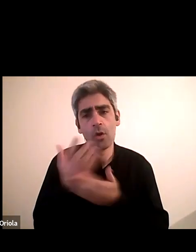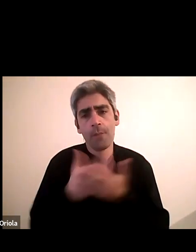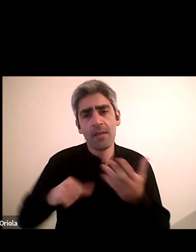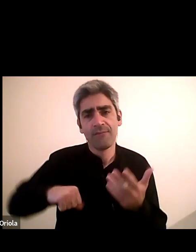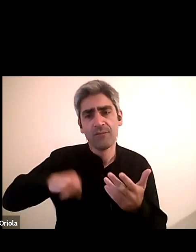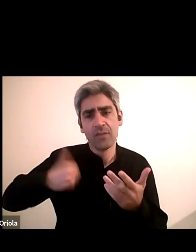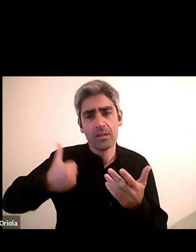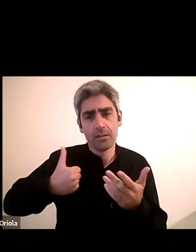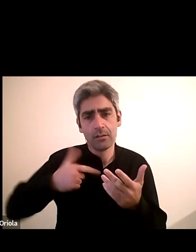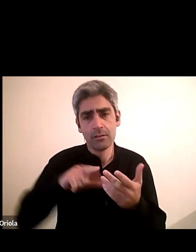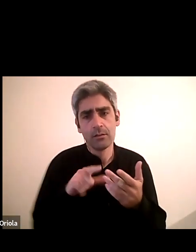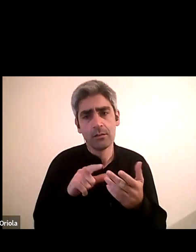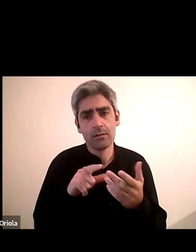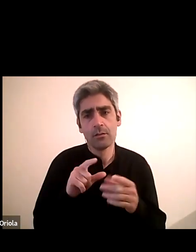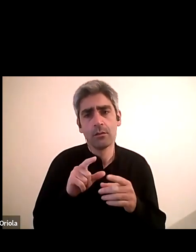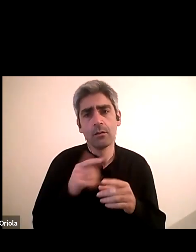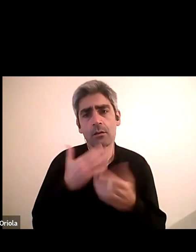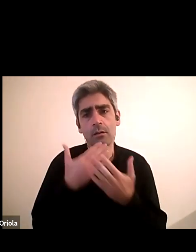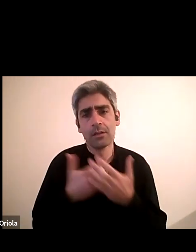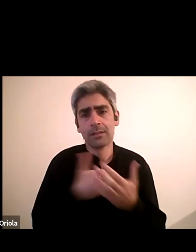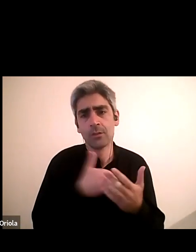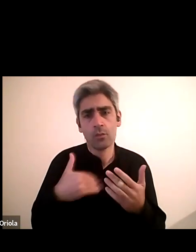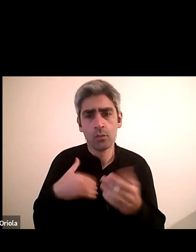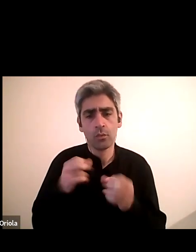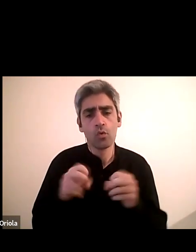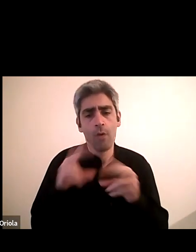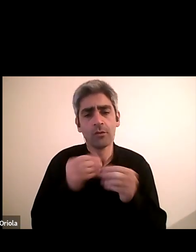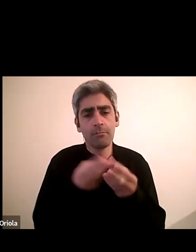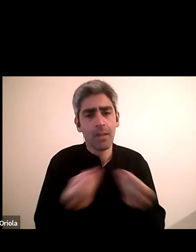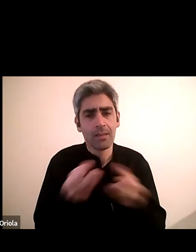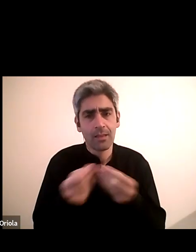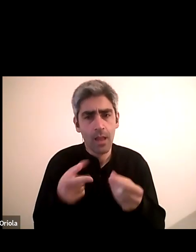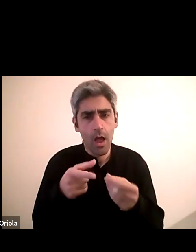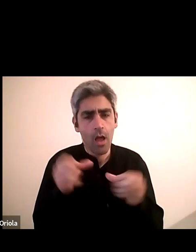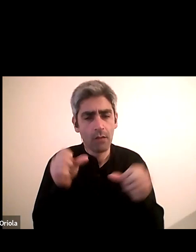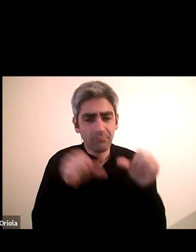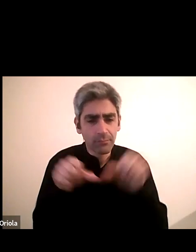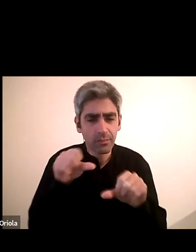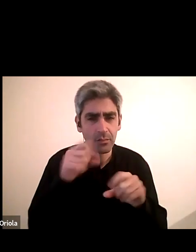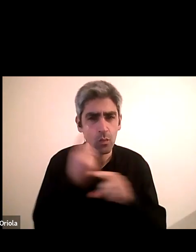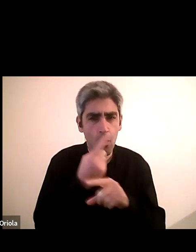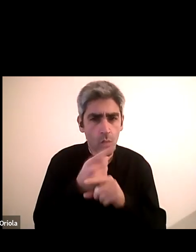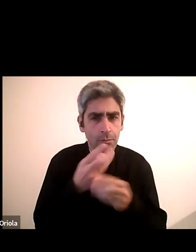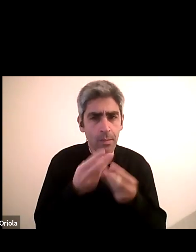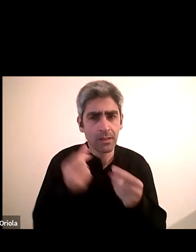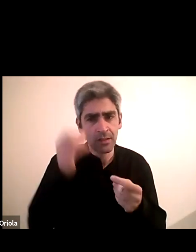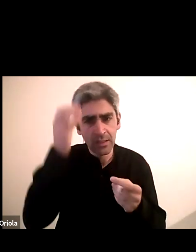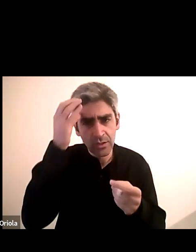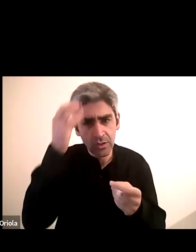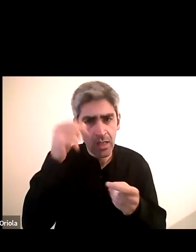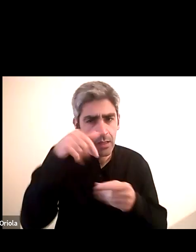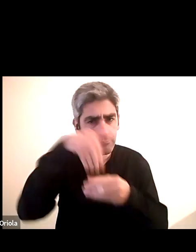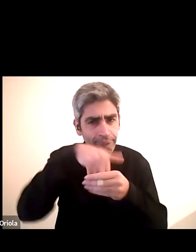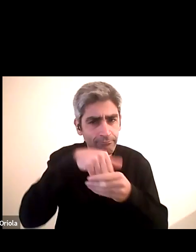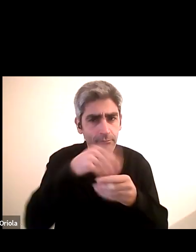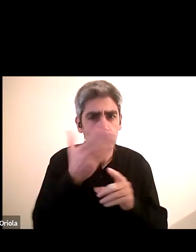temos os riscos para a saúde de exposição a novos materiais compósitos, materiais inteligentes, por exemplo,